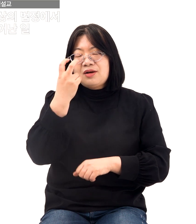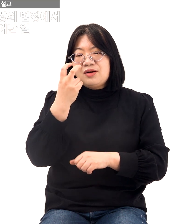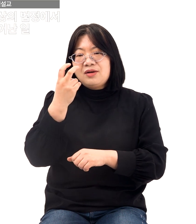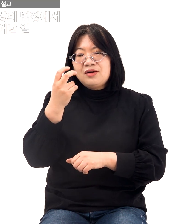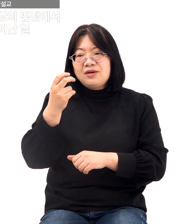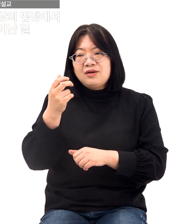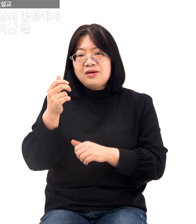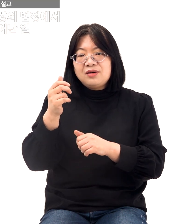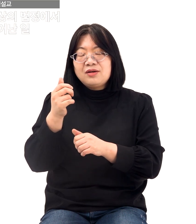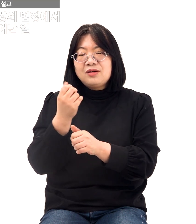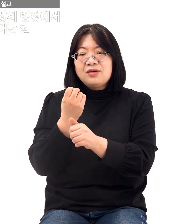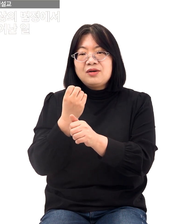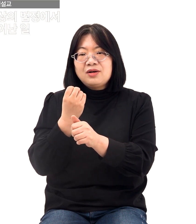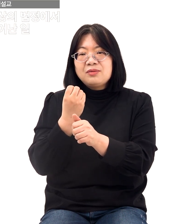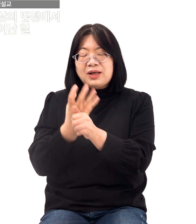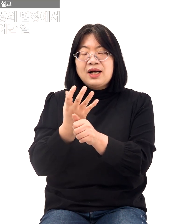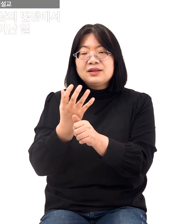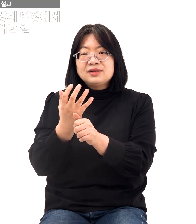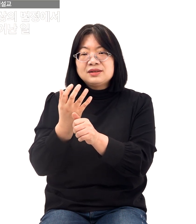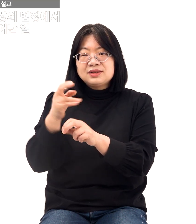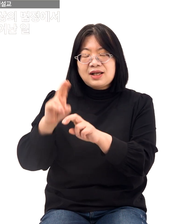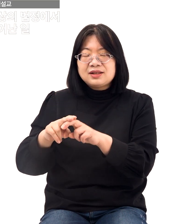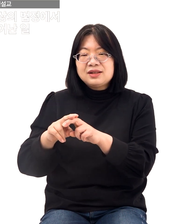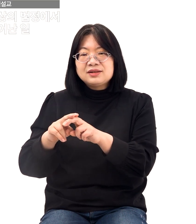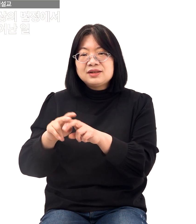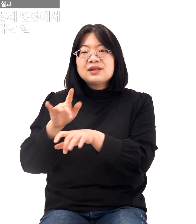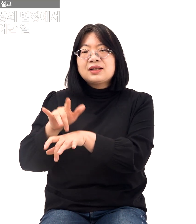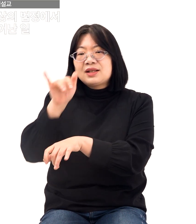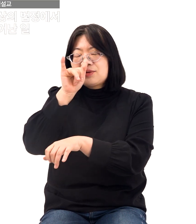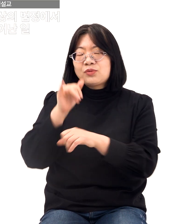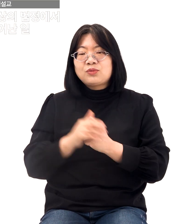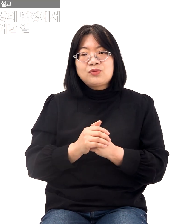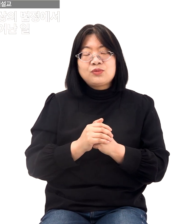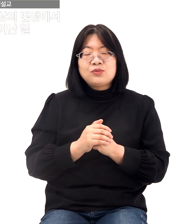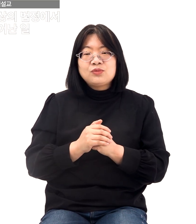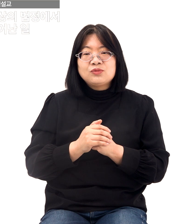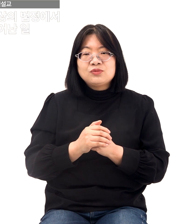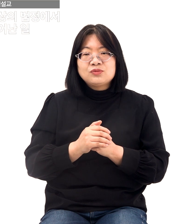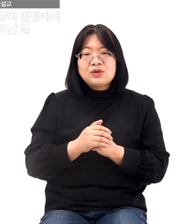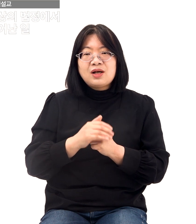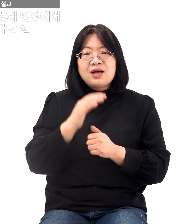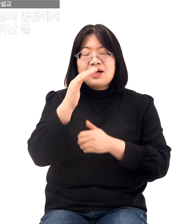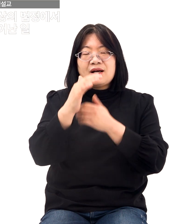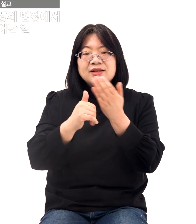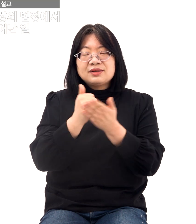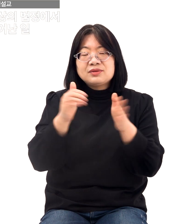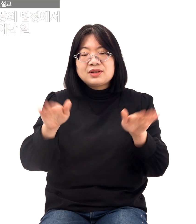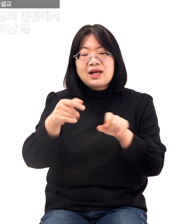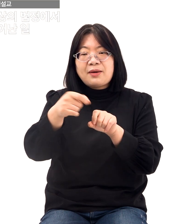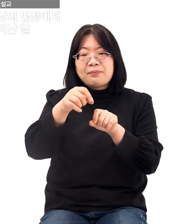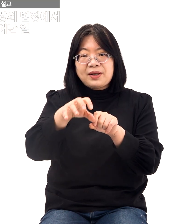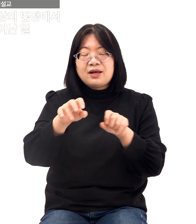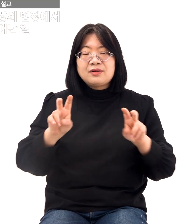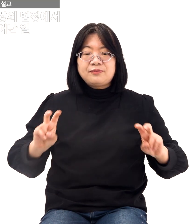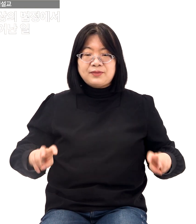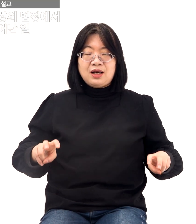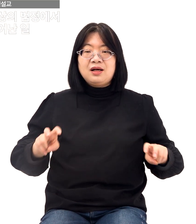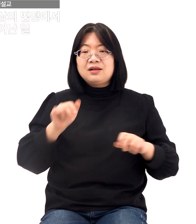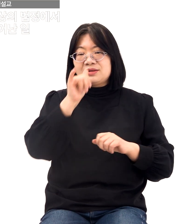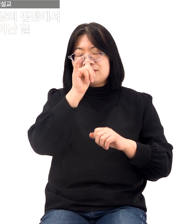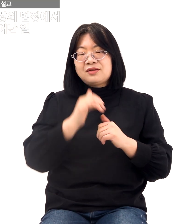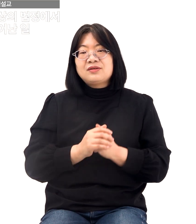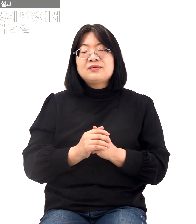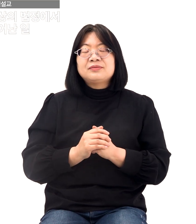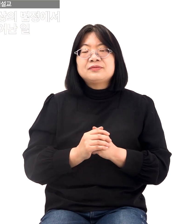그리고 누구 앞에 서 있어요? 여호와의 천사 앞에 서 있습니다. 자, 그러면